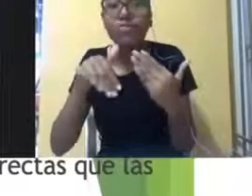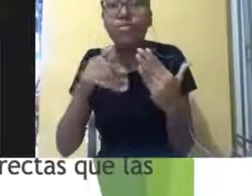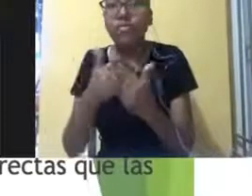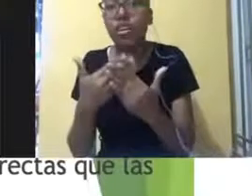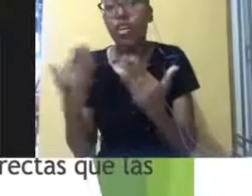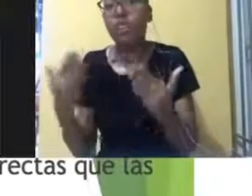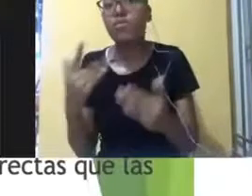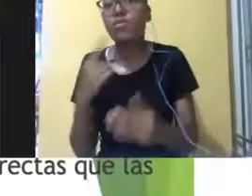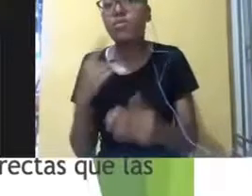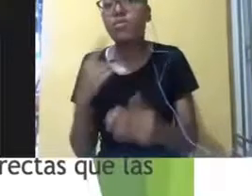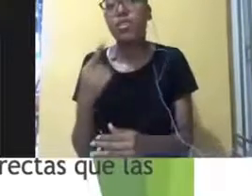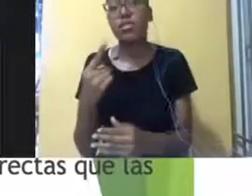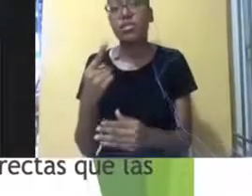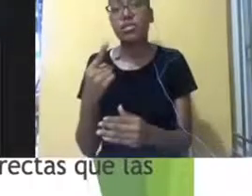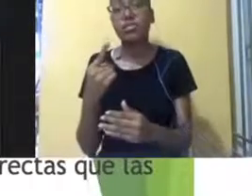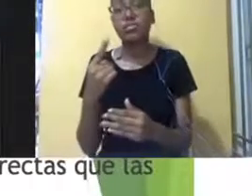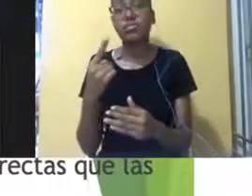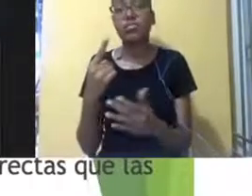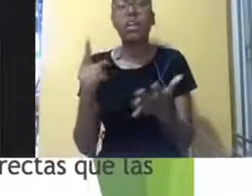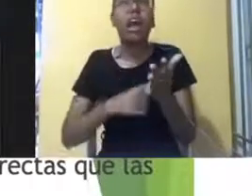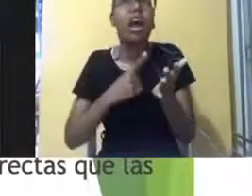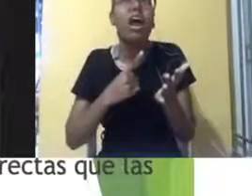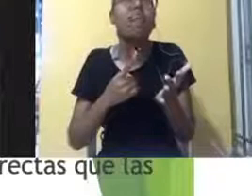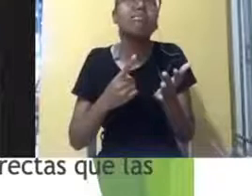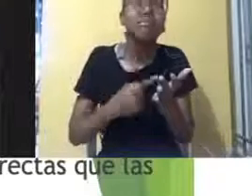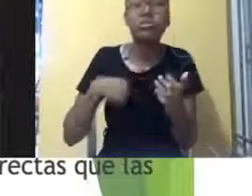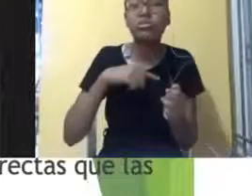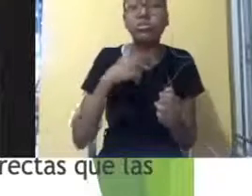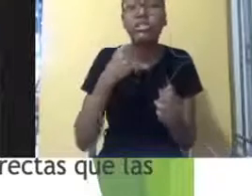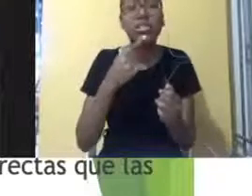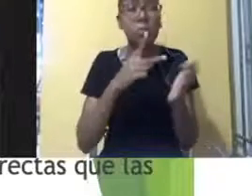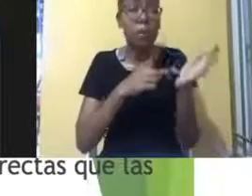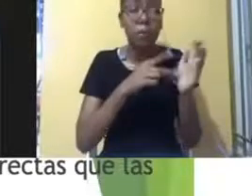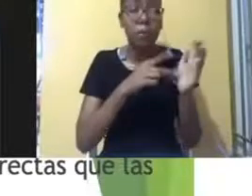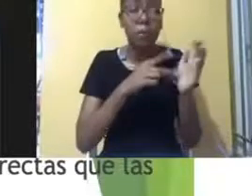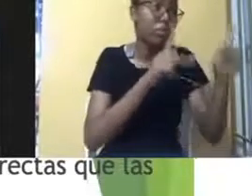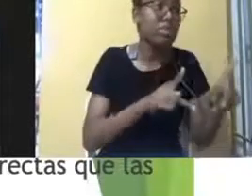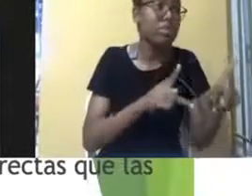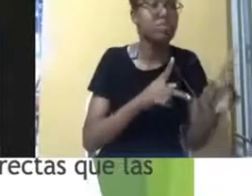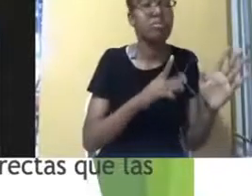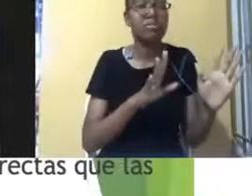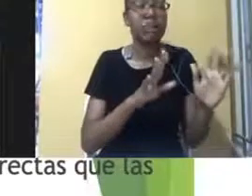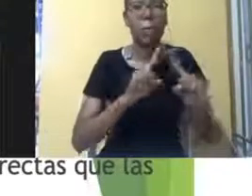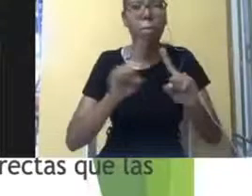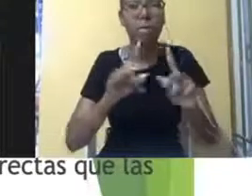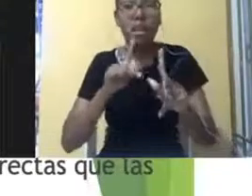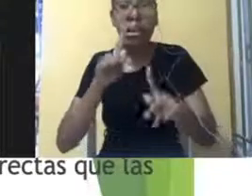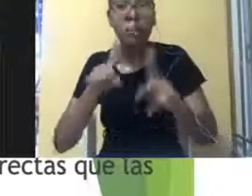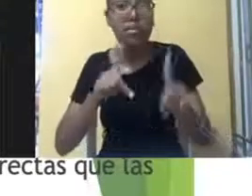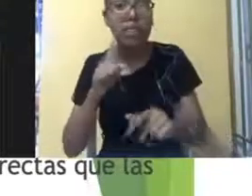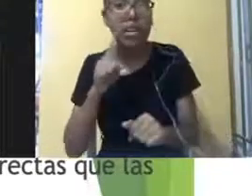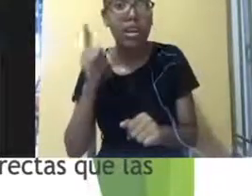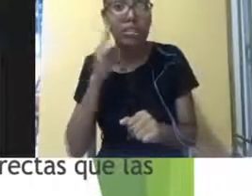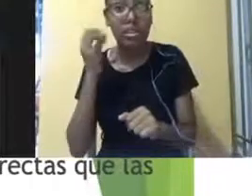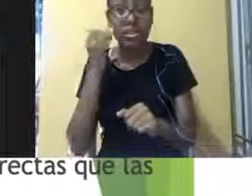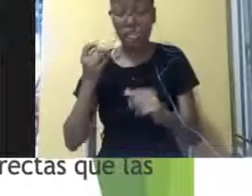la verdad a alguien, dependiendo del grado de confianza, pero la persona sorda, óigame, es que si a usted le quedó feo algo, le va a decir, mire, eso